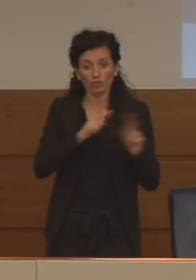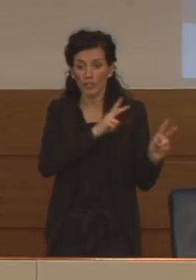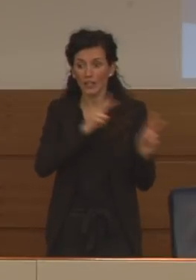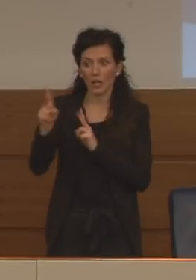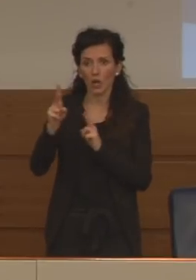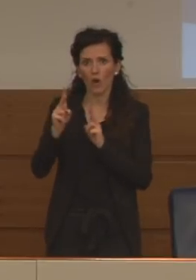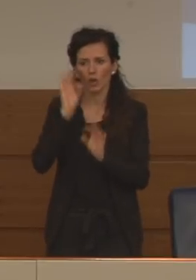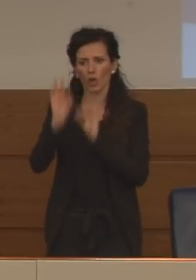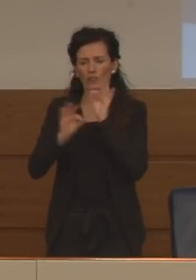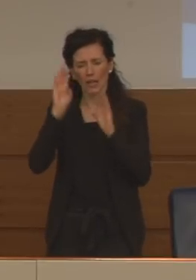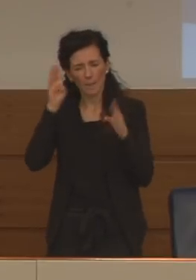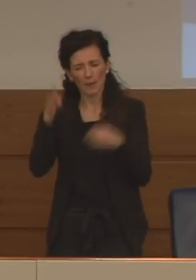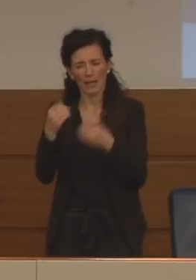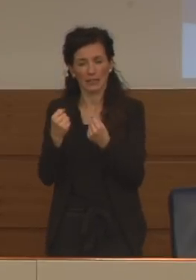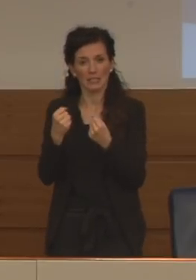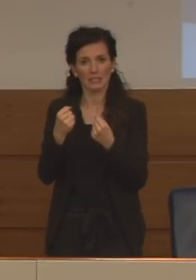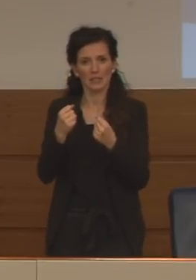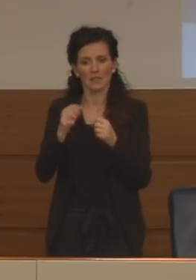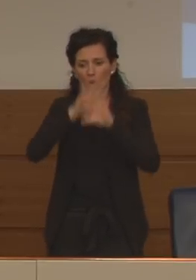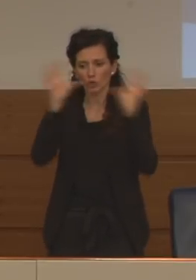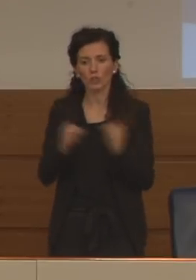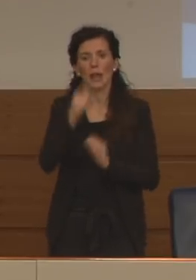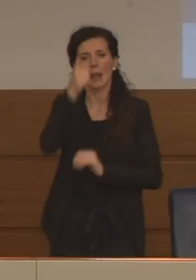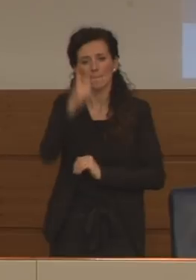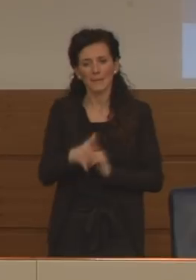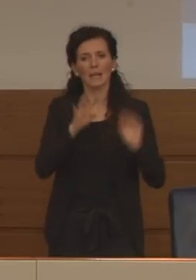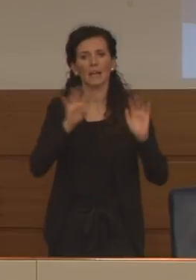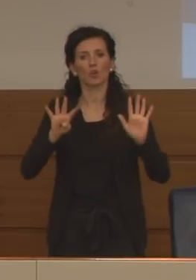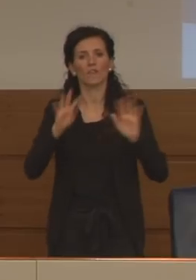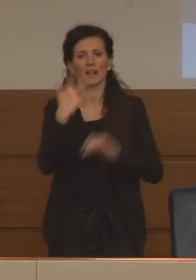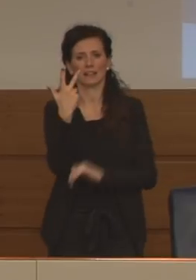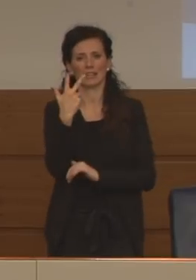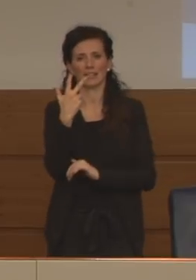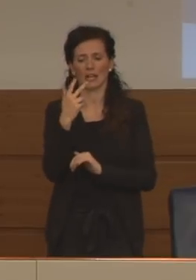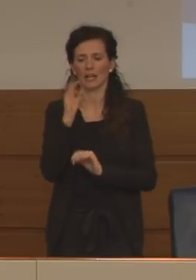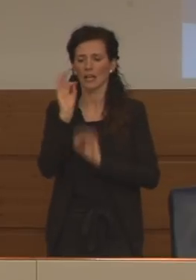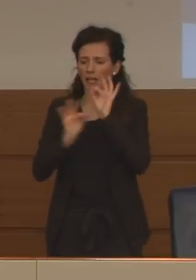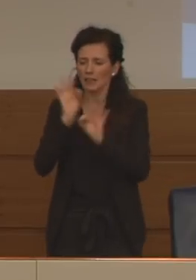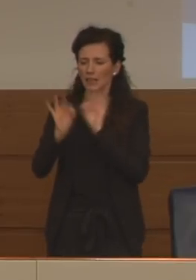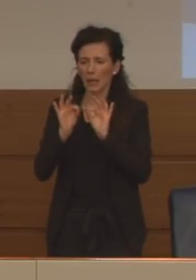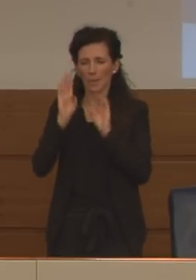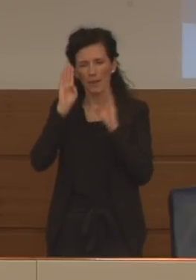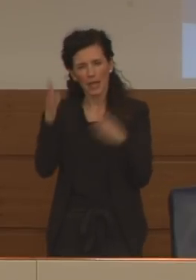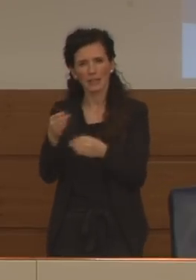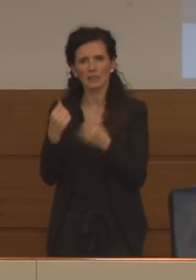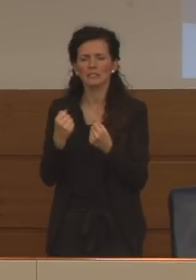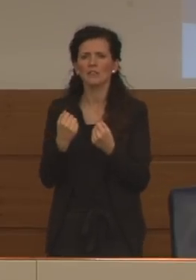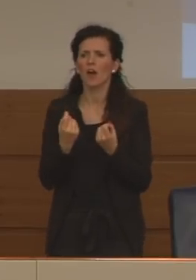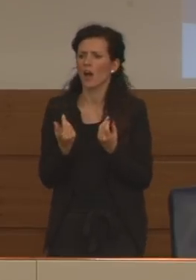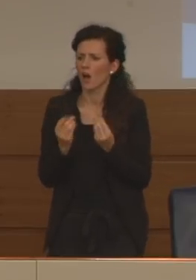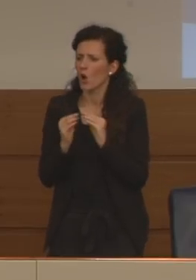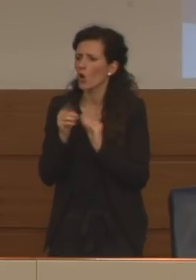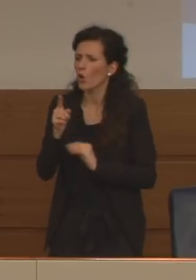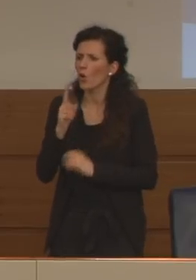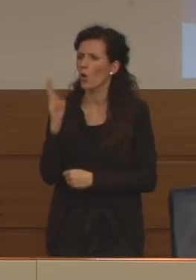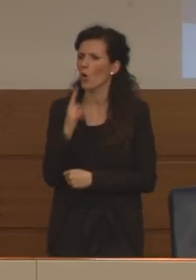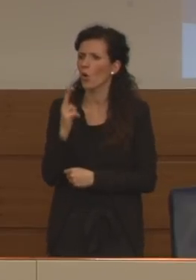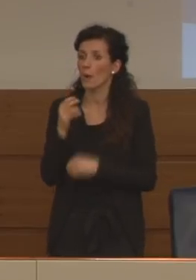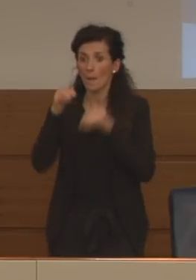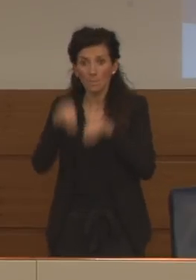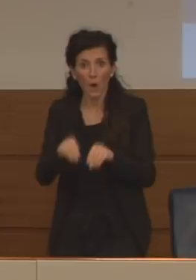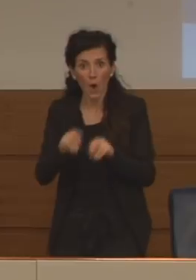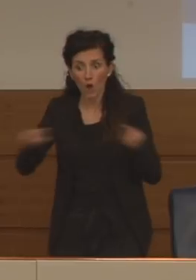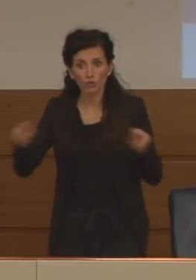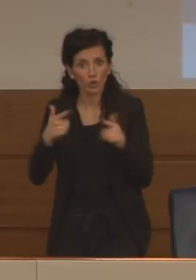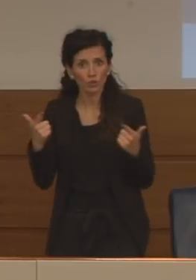perché sono 1.093 il totale di ricoverati interventi si va come muoiono queste persone non ci sono posti perché muoiono